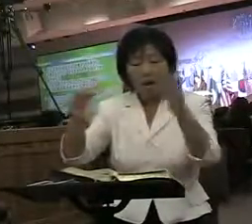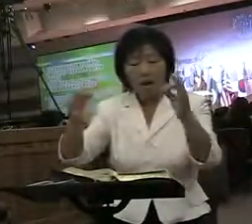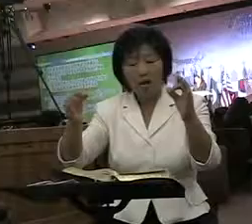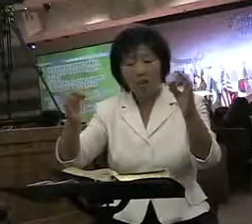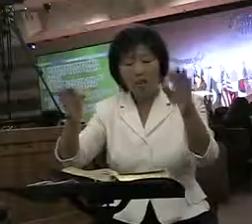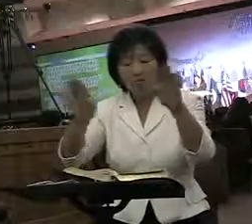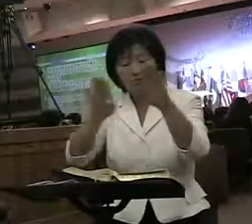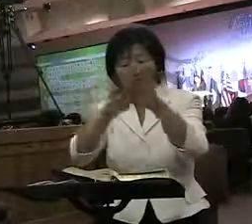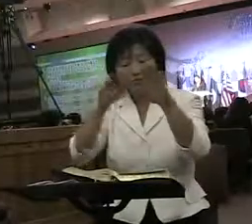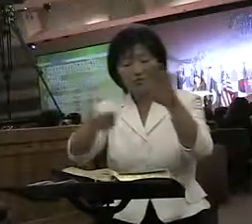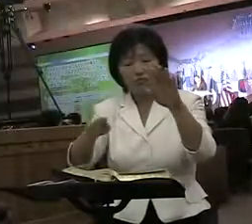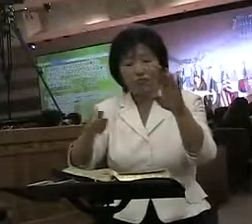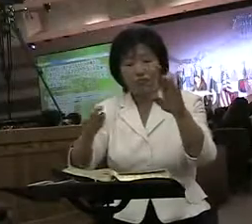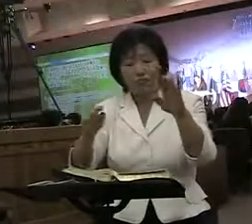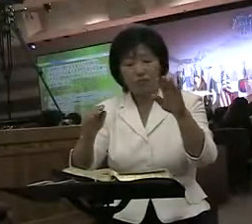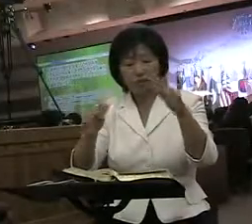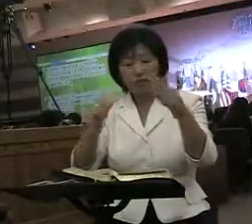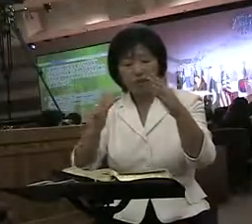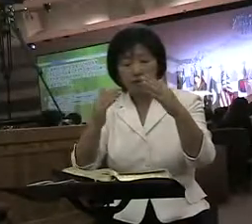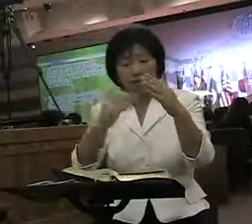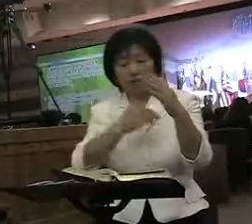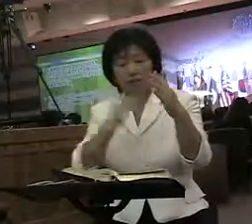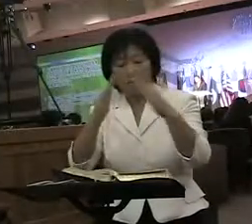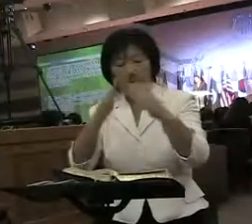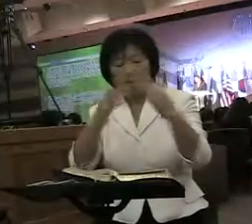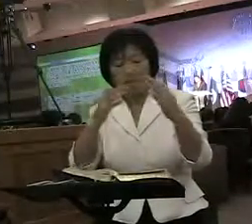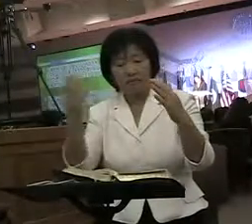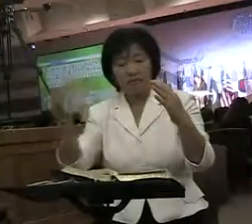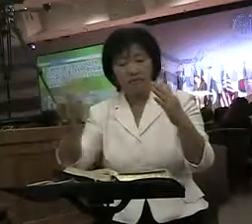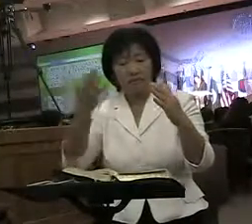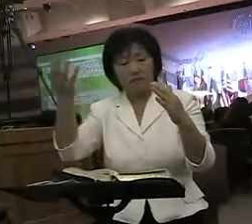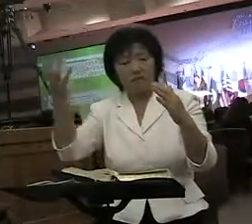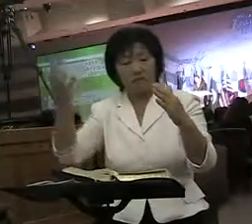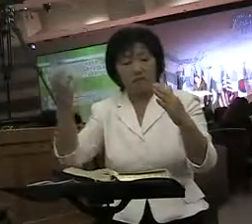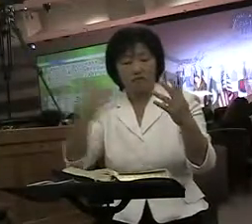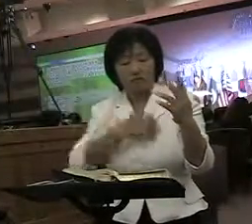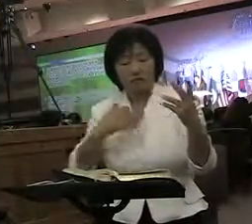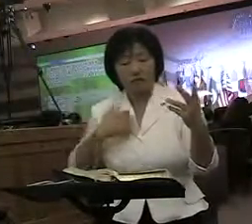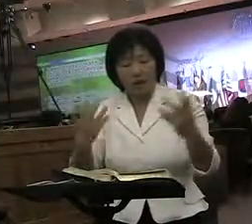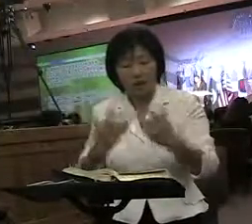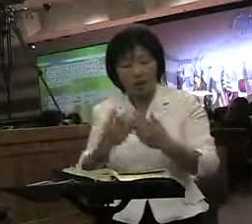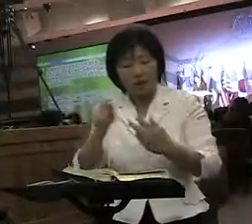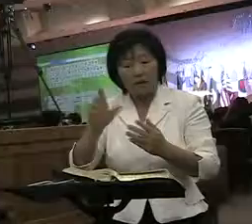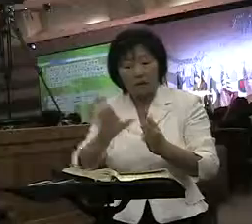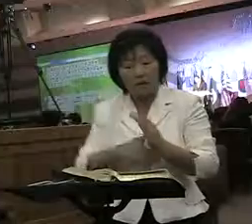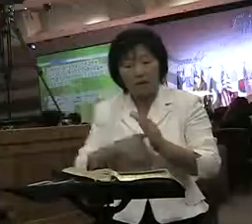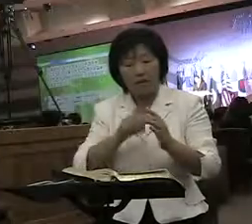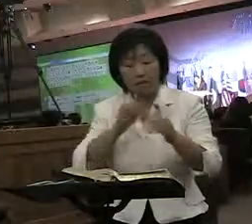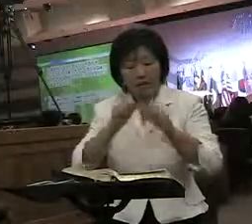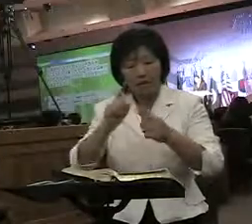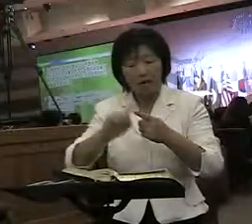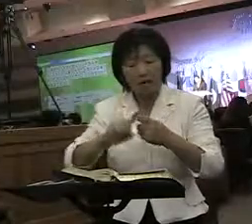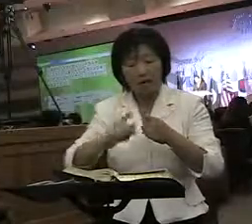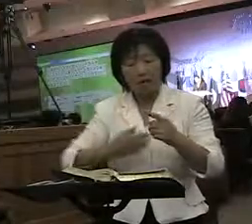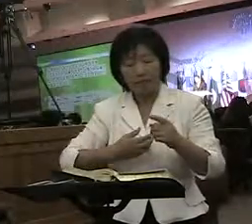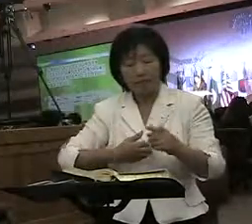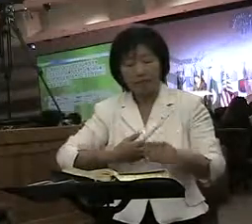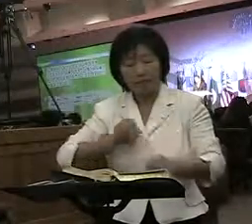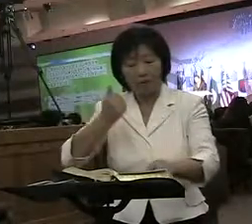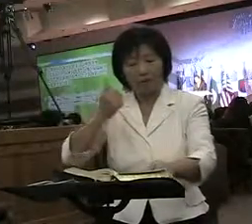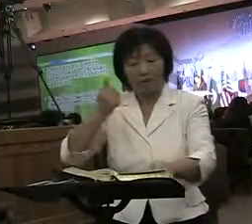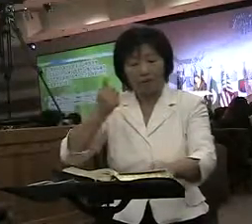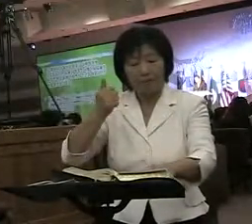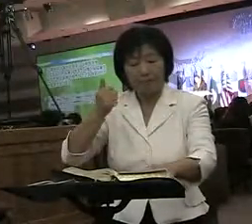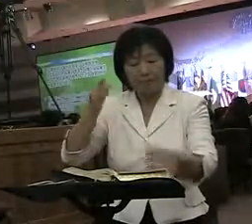연기가 충만한지라. 그때 내가 말하되 화로다 나여 망하게 되었도다. 나는 입술이 부정한 사람이요